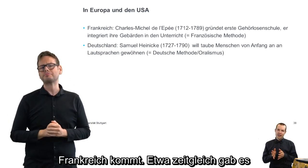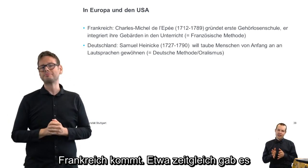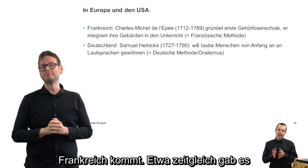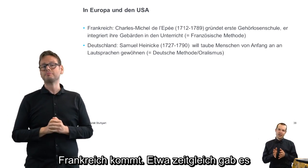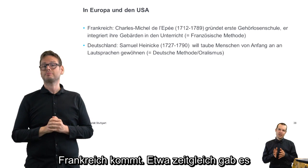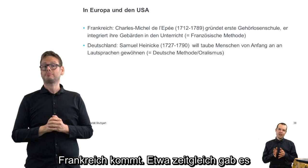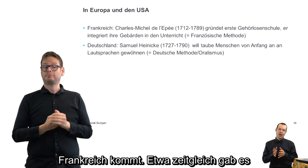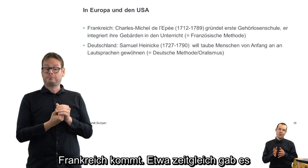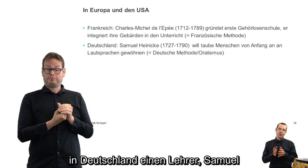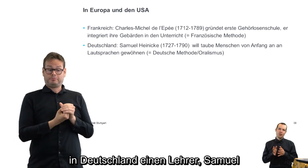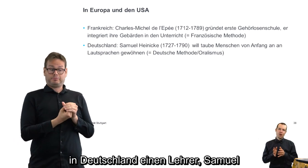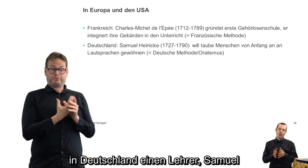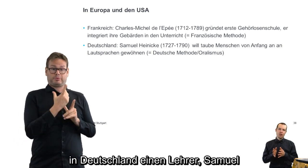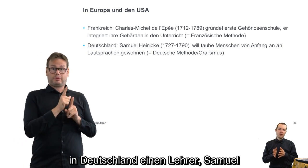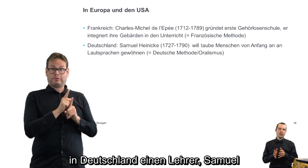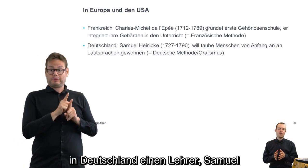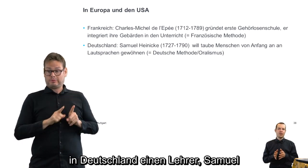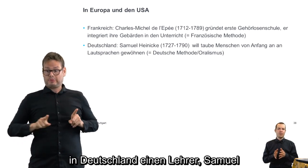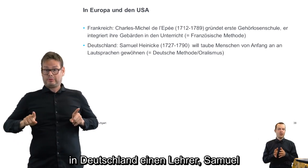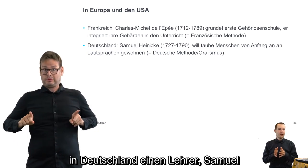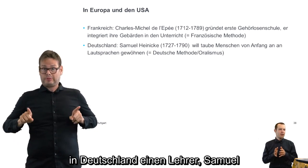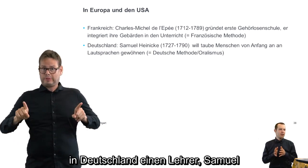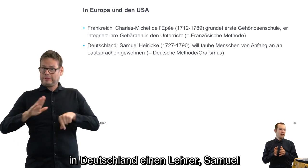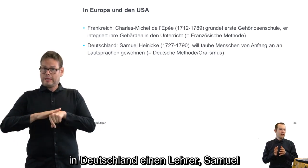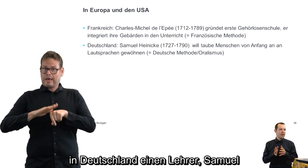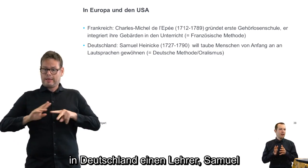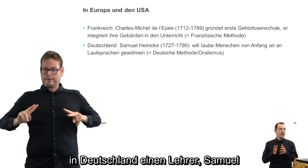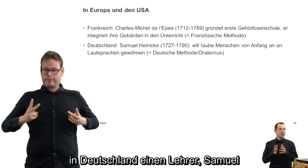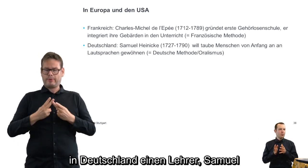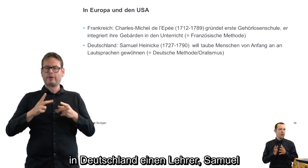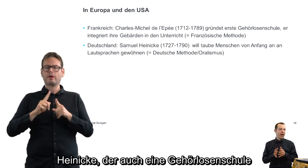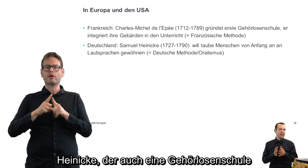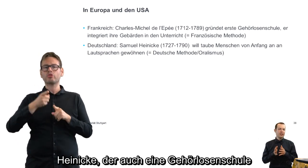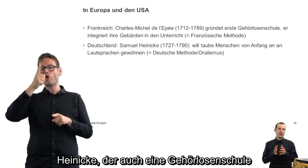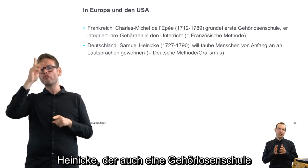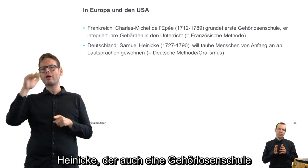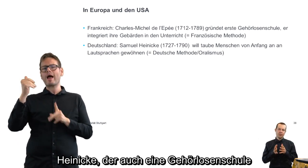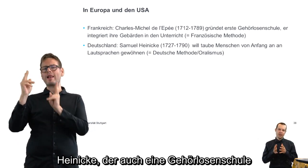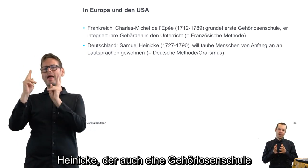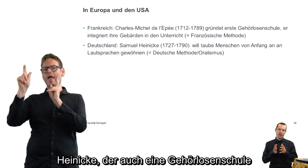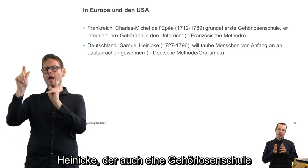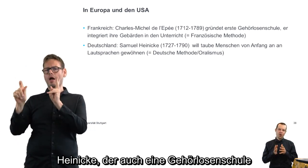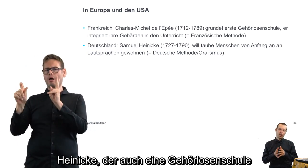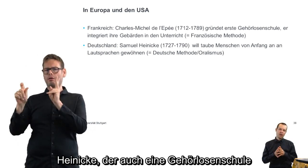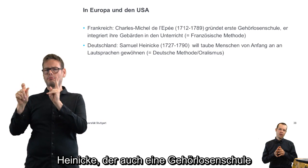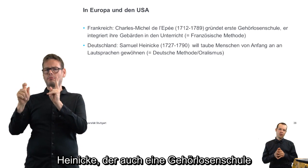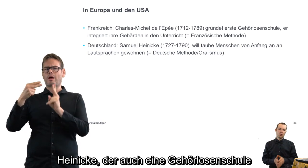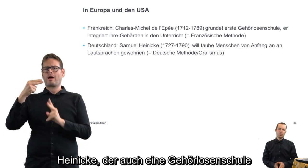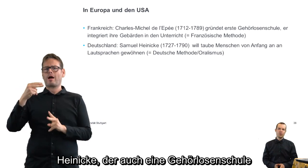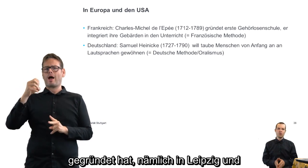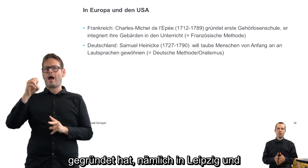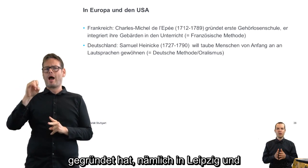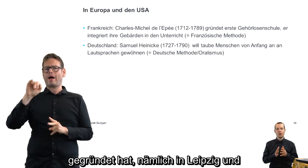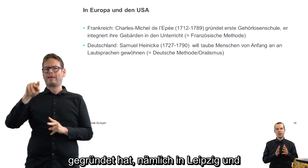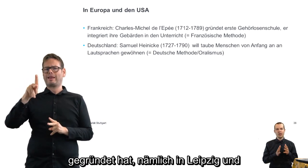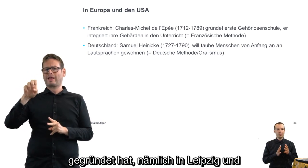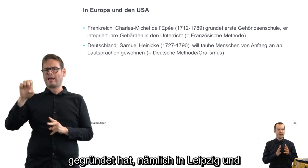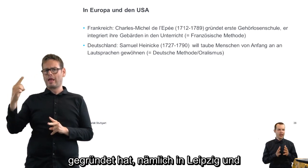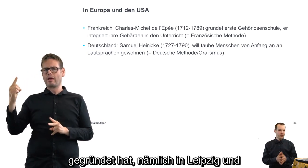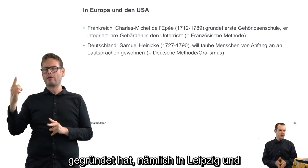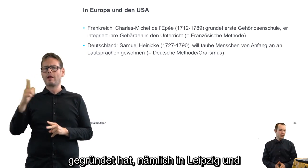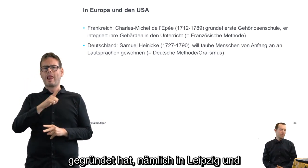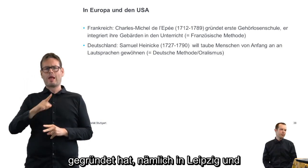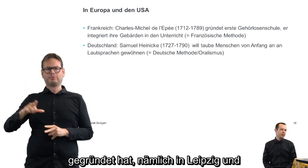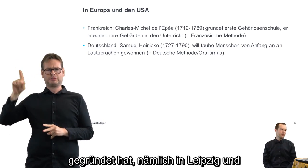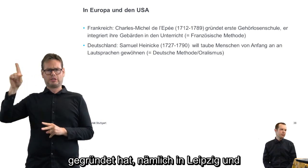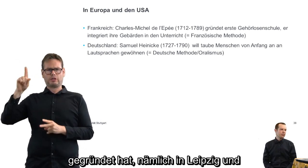Etwa zeitgleich gab es in Deutschland einen Lehrer, Samuel Heinecke, der auch eine gehörlosen Schule gegründet hat, nämlich